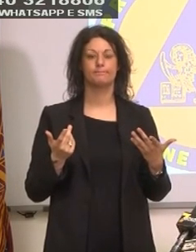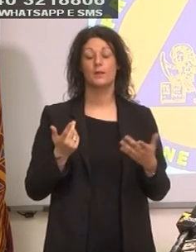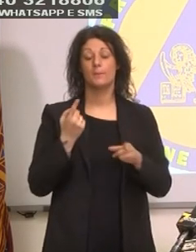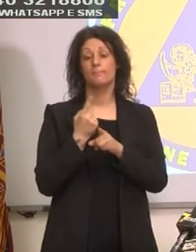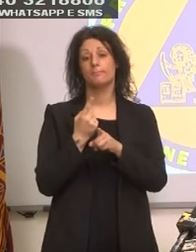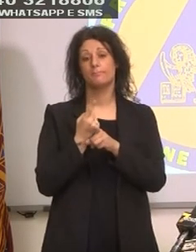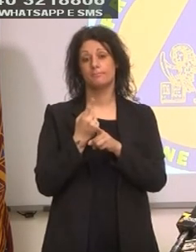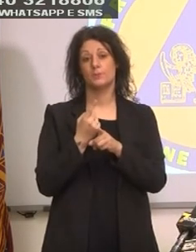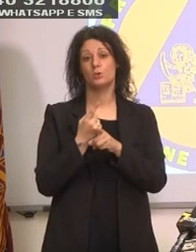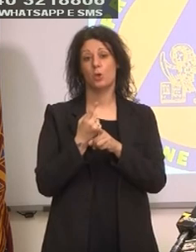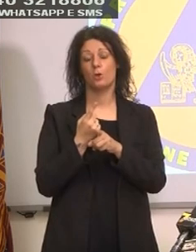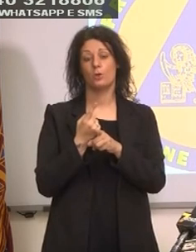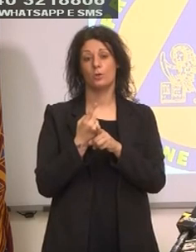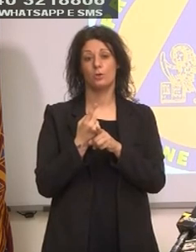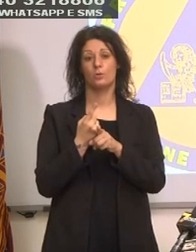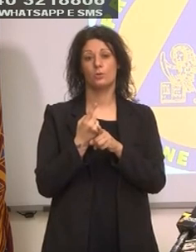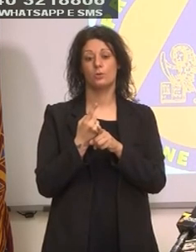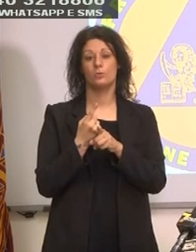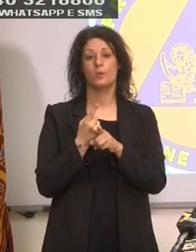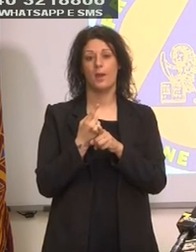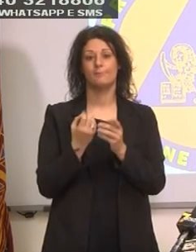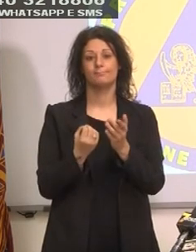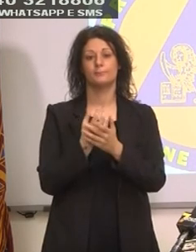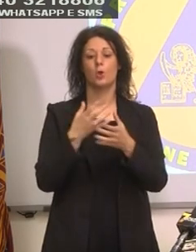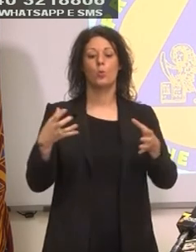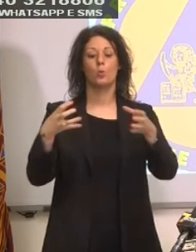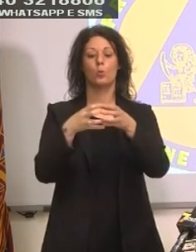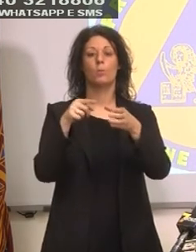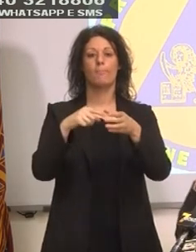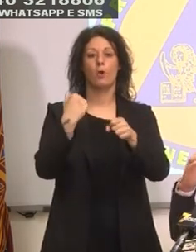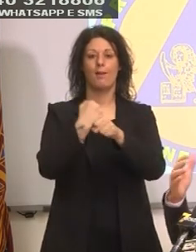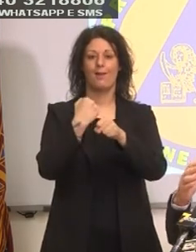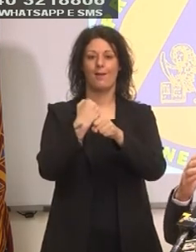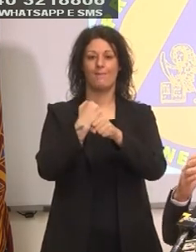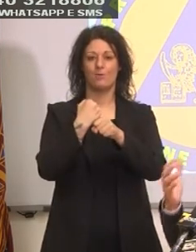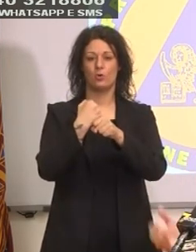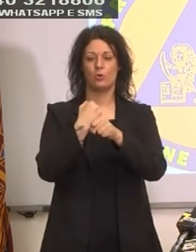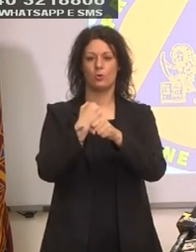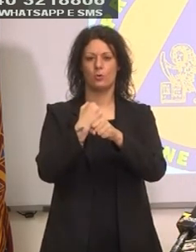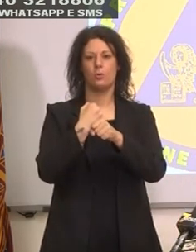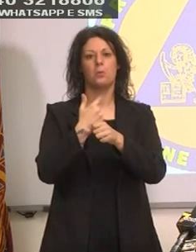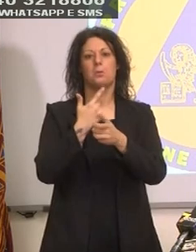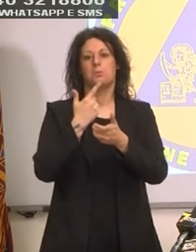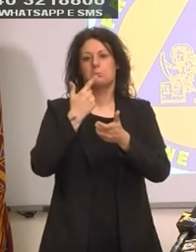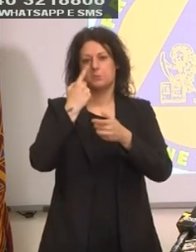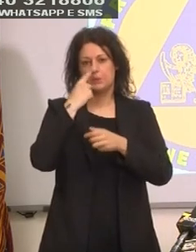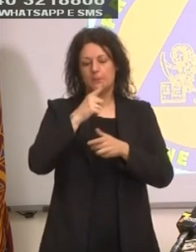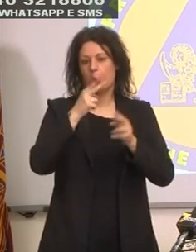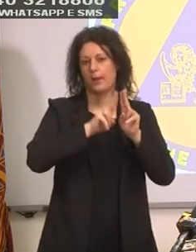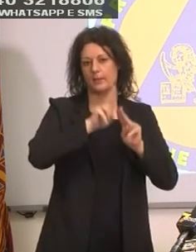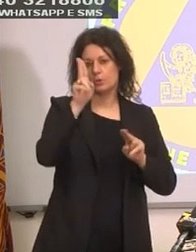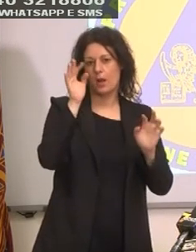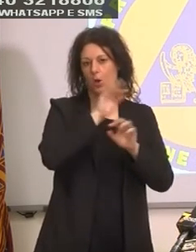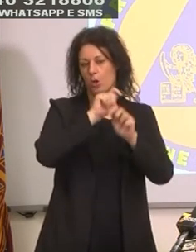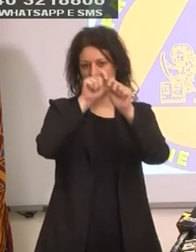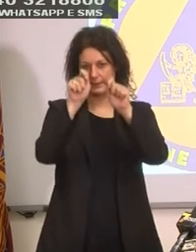provveda a nominare un ulteriore gruppo di lavoro, diciamo di standing nazionale se non internazionale, adesso vedremo quali